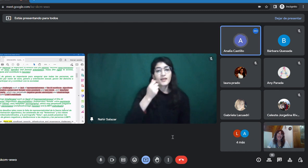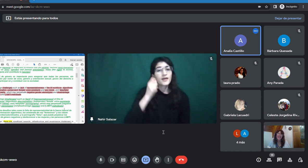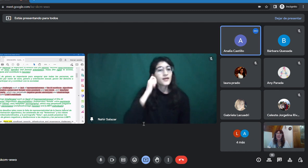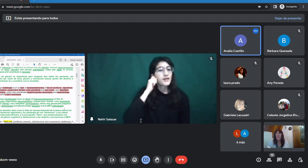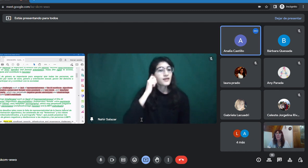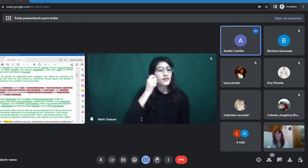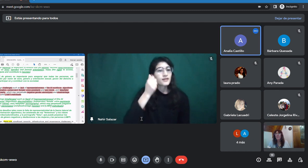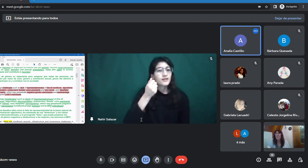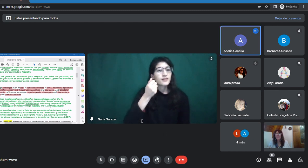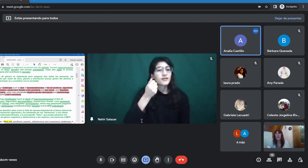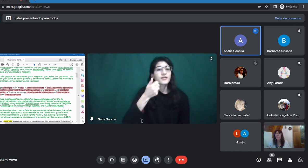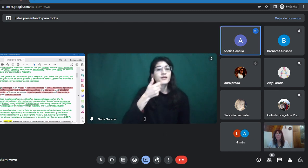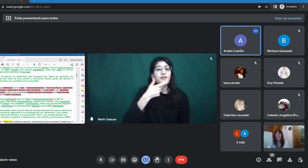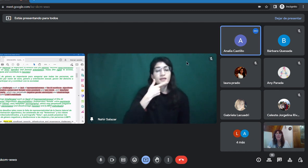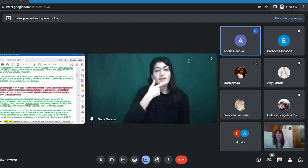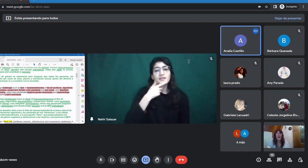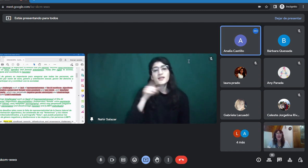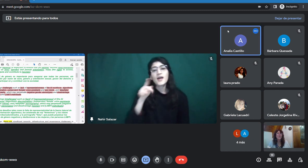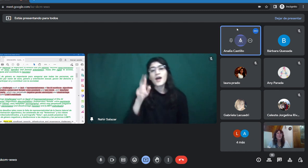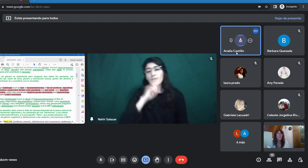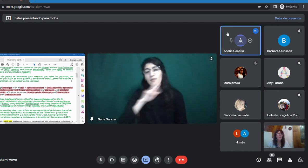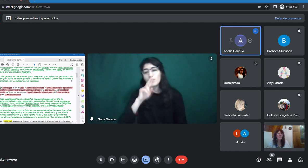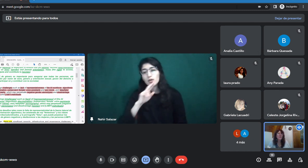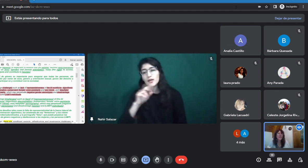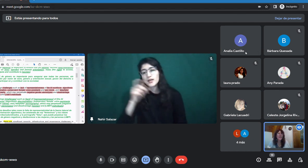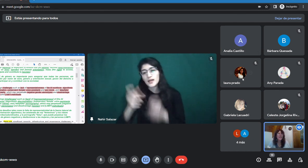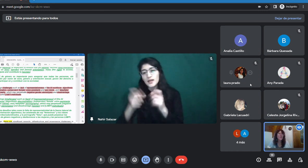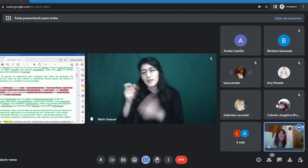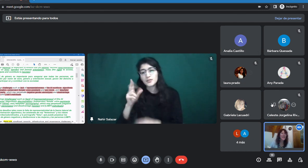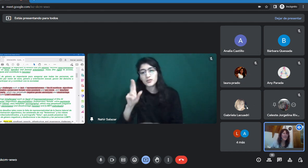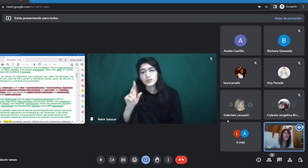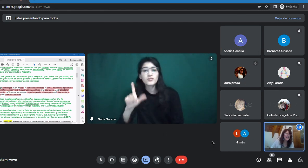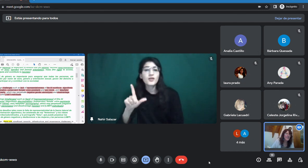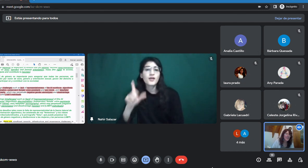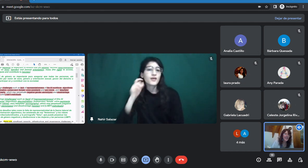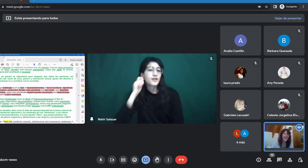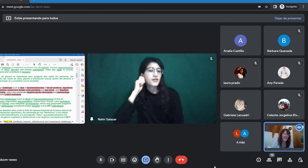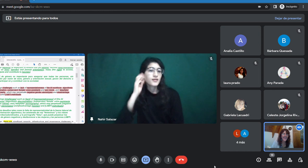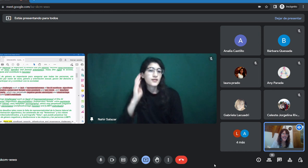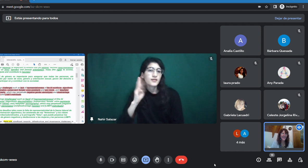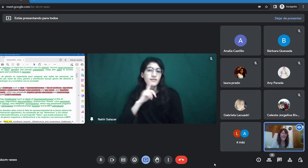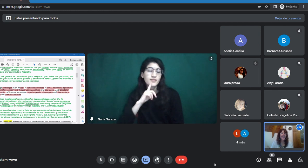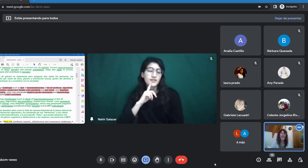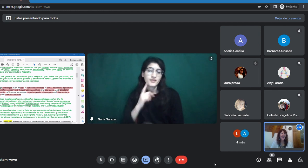¿Sí? Bien. ¿Alguna pregunta? ¿El resto está calladito?